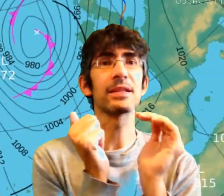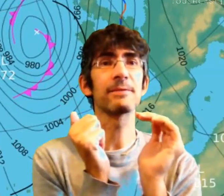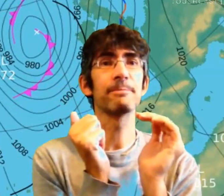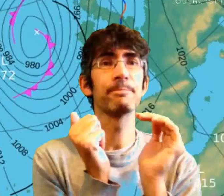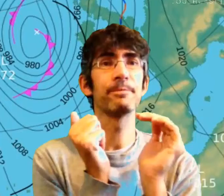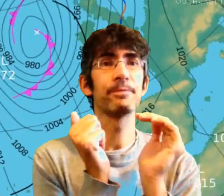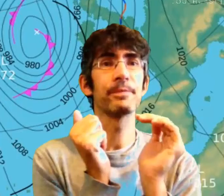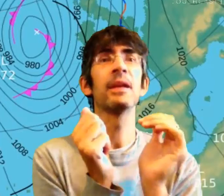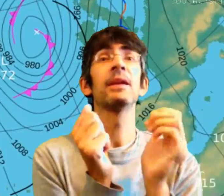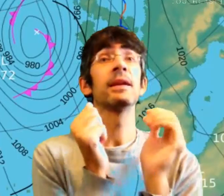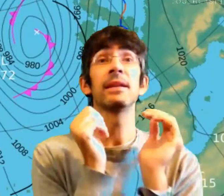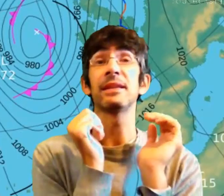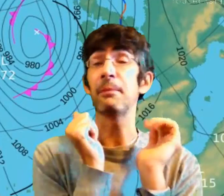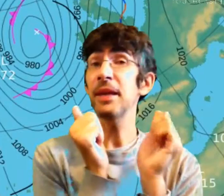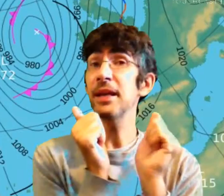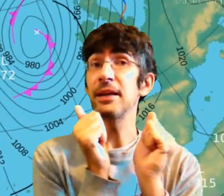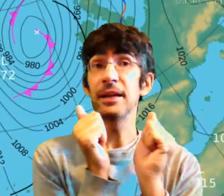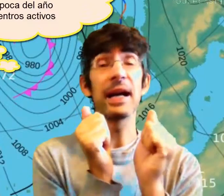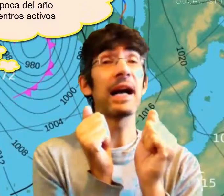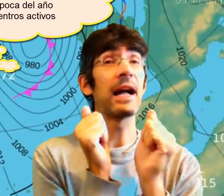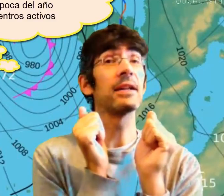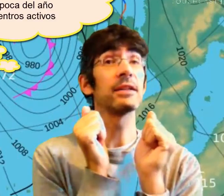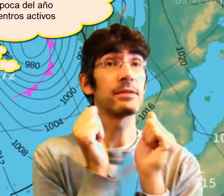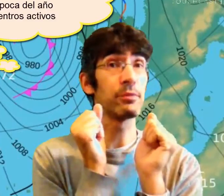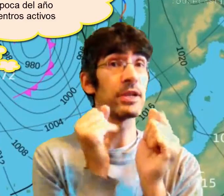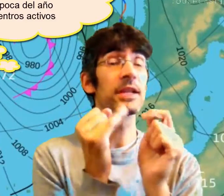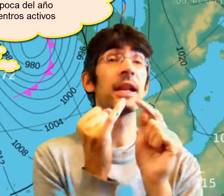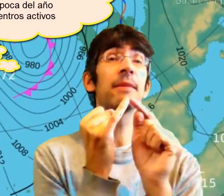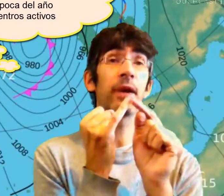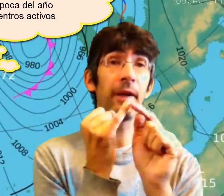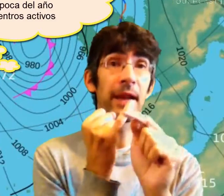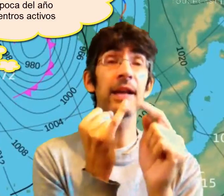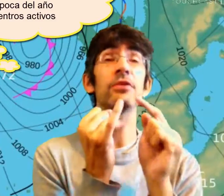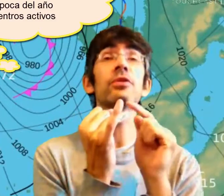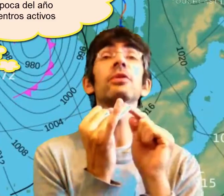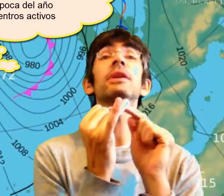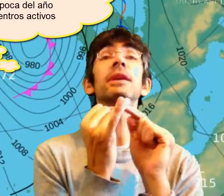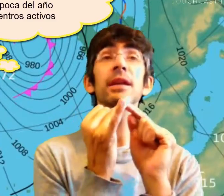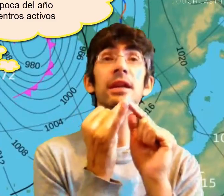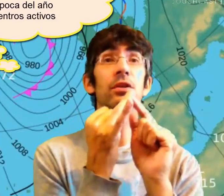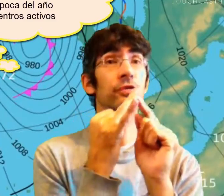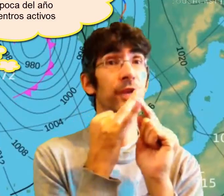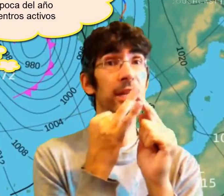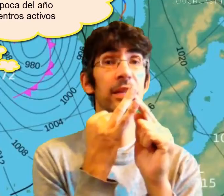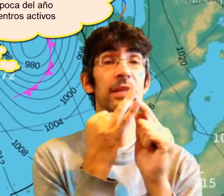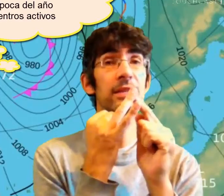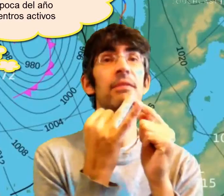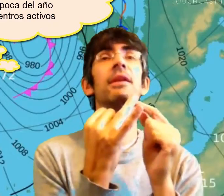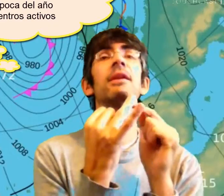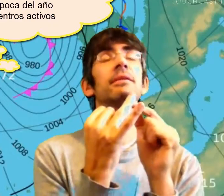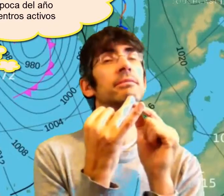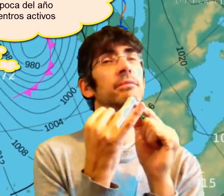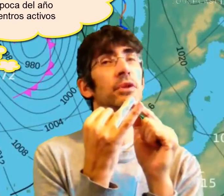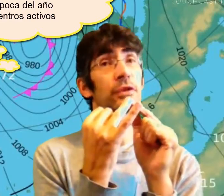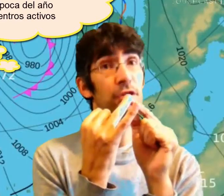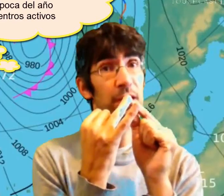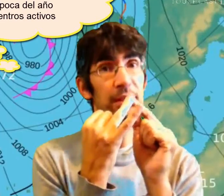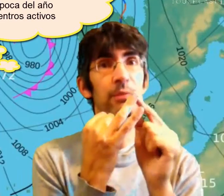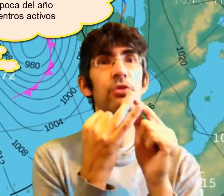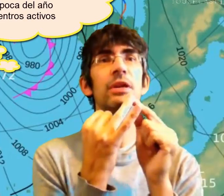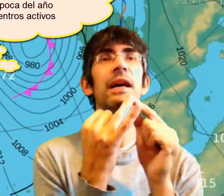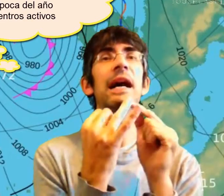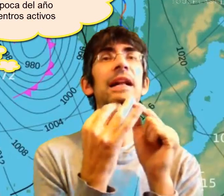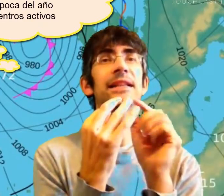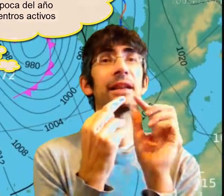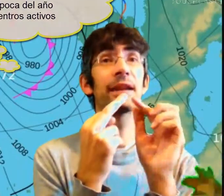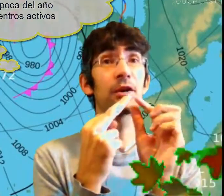más intensas también después de la época del año y los frentes los